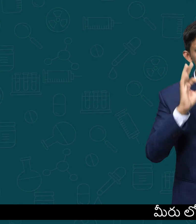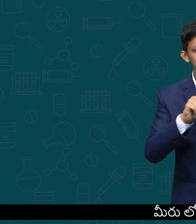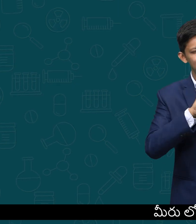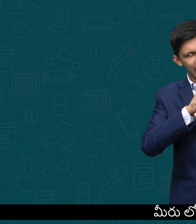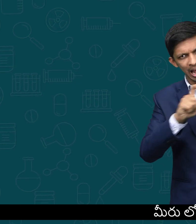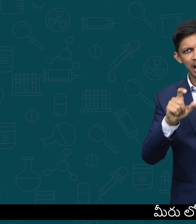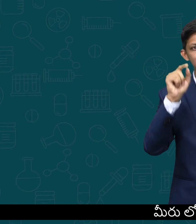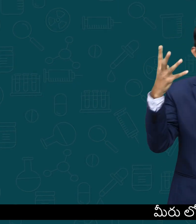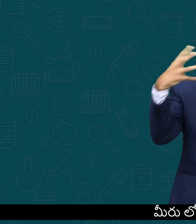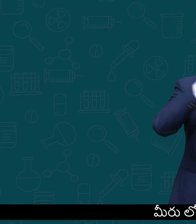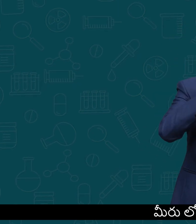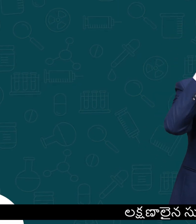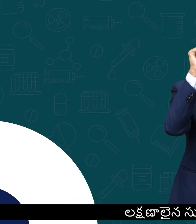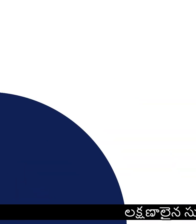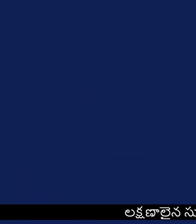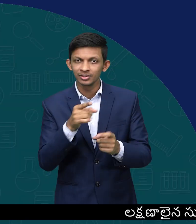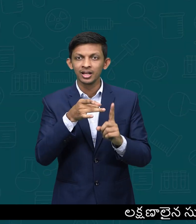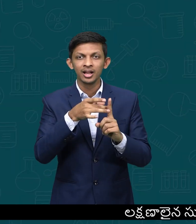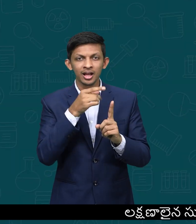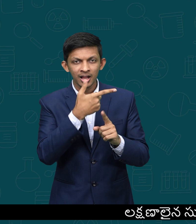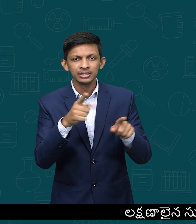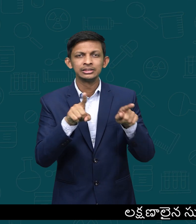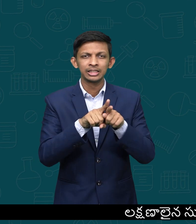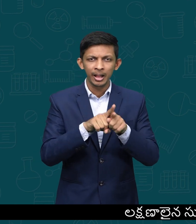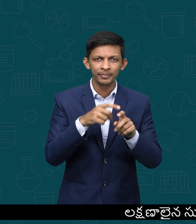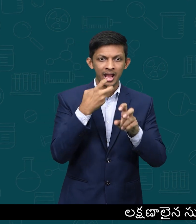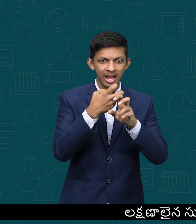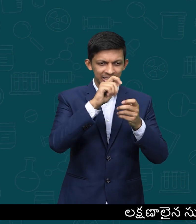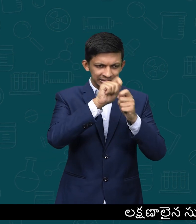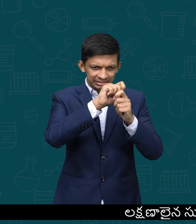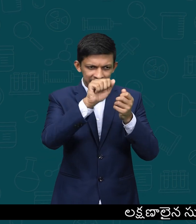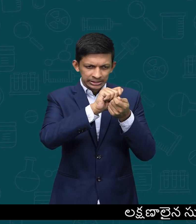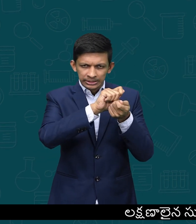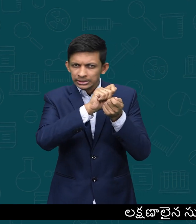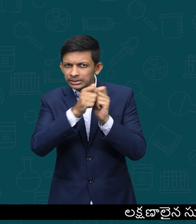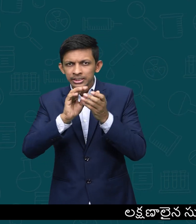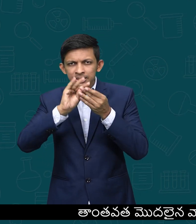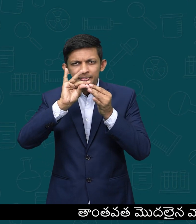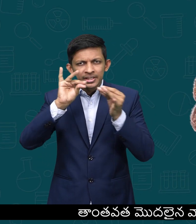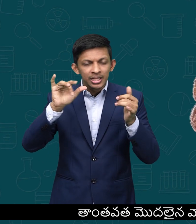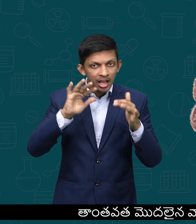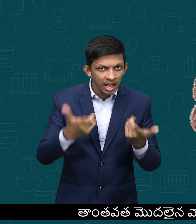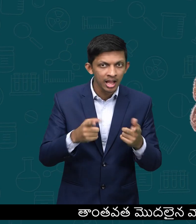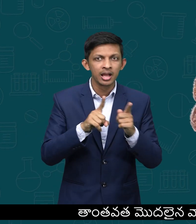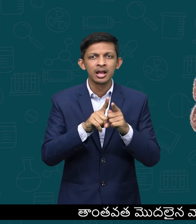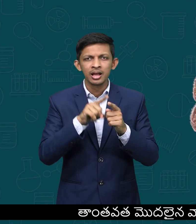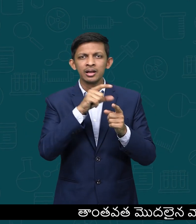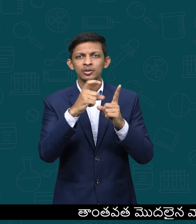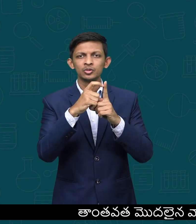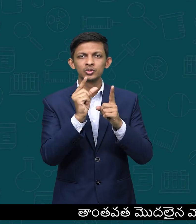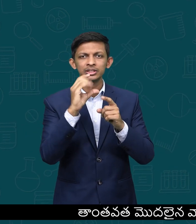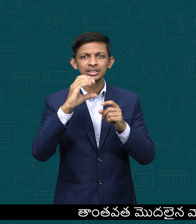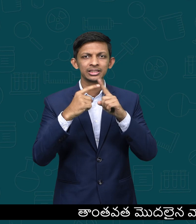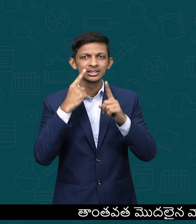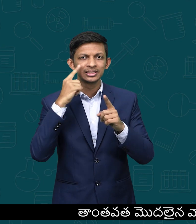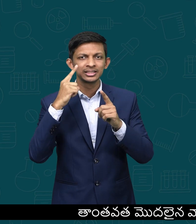మీరు లోహాల యొక్క నిర్దిష్ట లక్షణాలైన సున్నితత్వం, స్థరణీయత, తాంతవత మొదలైన